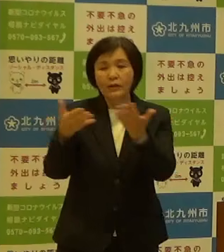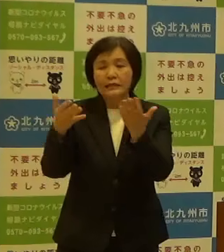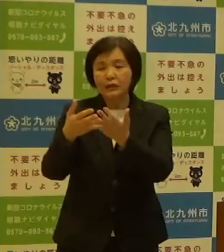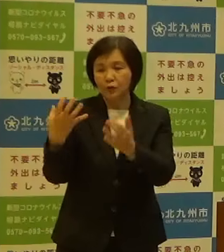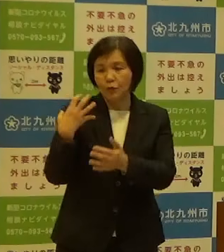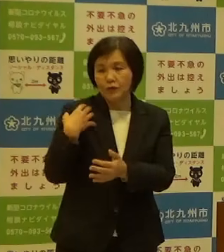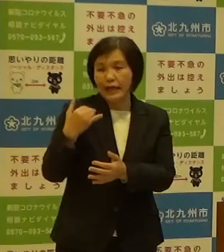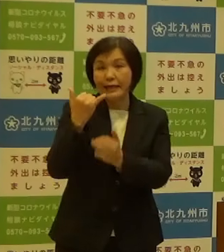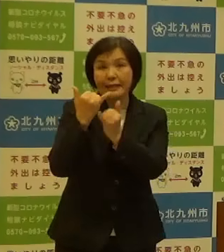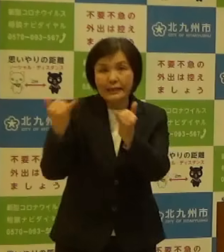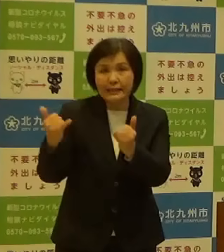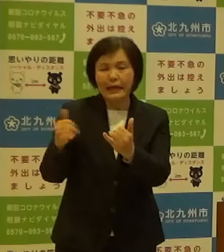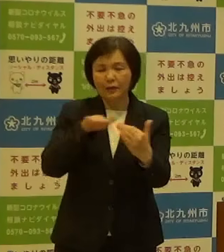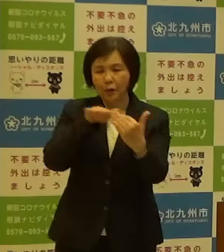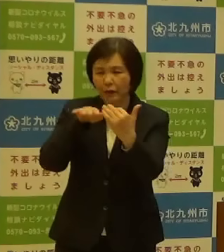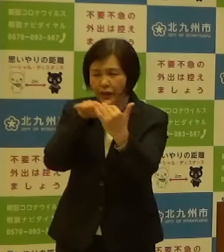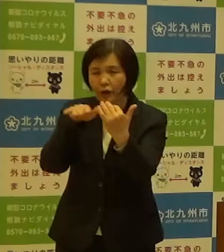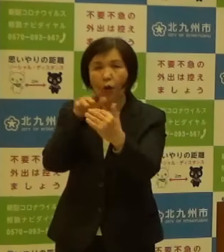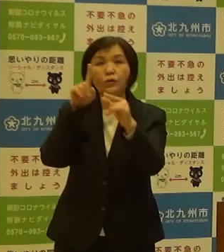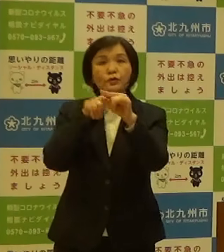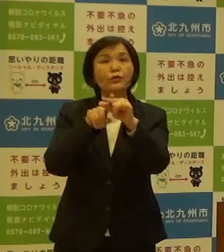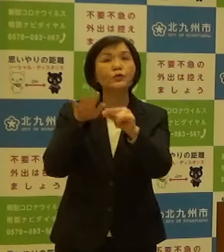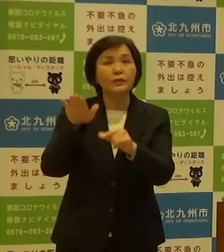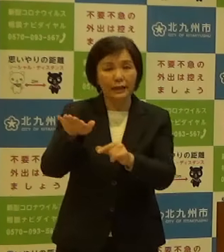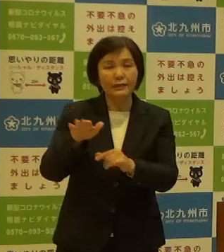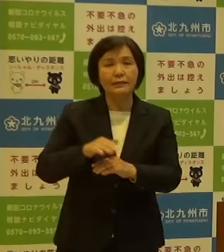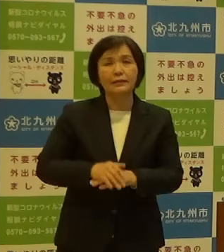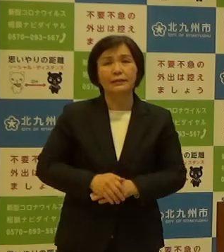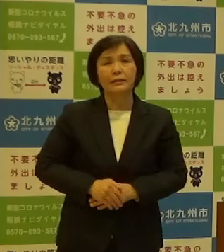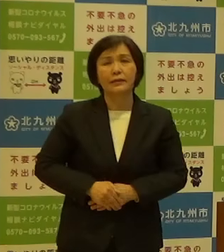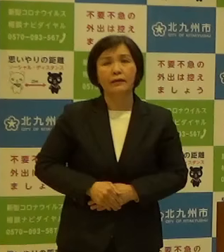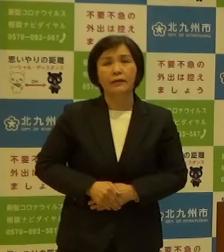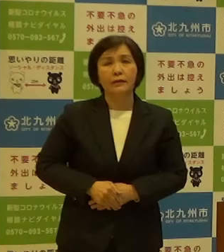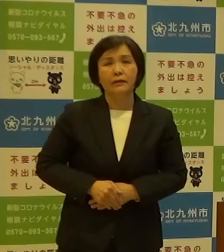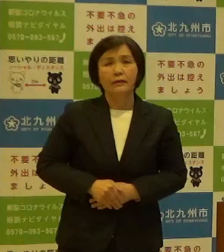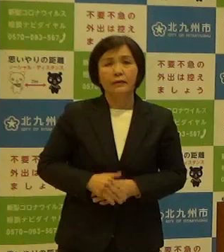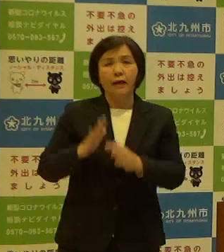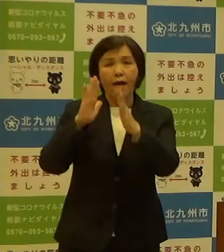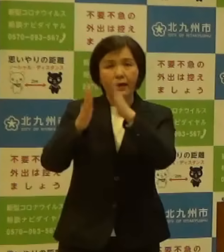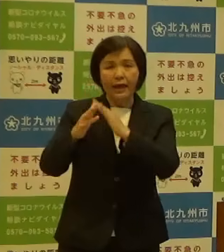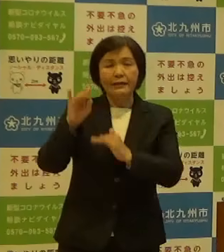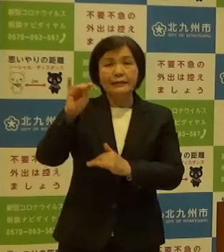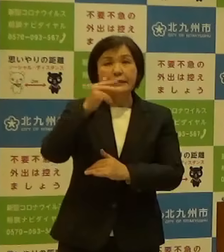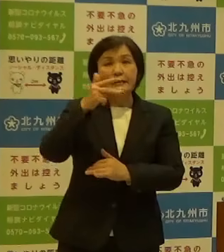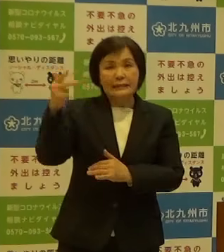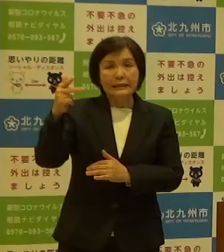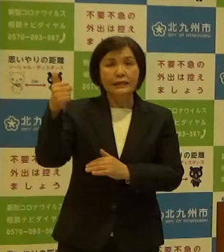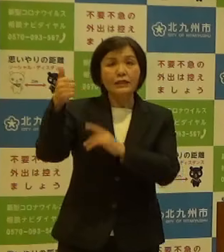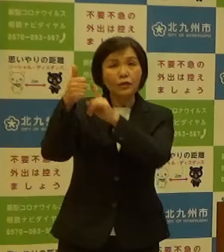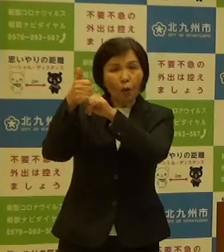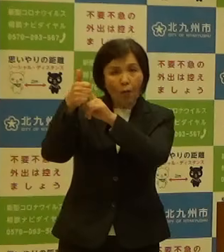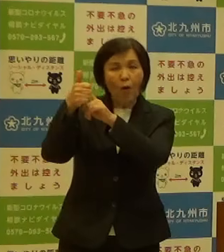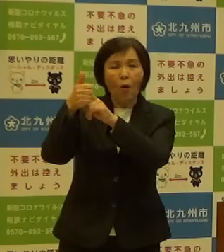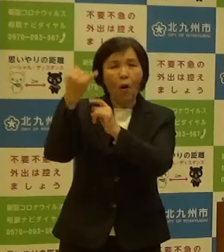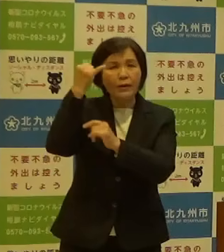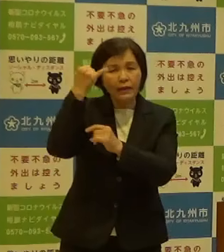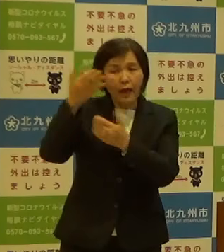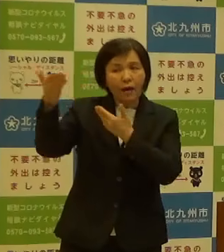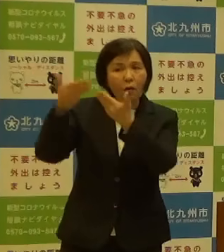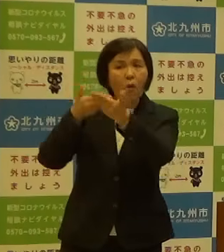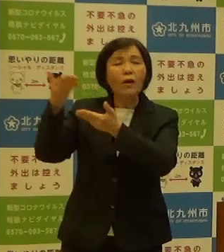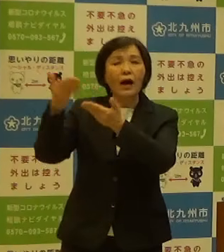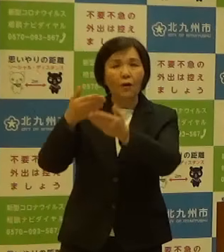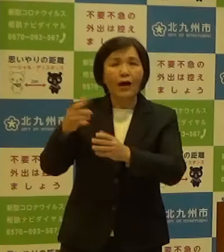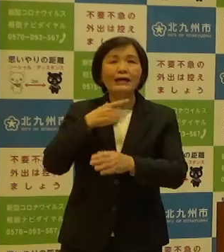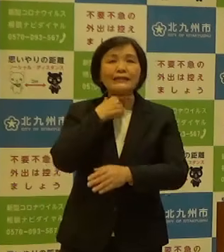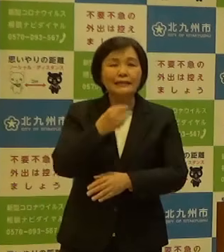を想定して議論はしているところでありますけれども、県知事とも私は意見交換を行いたい